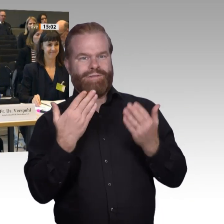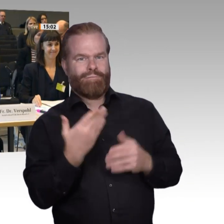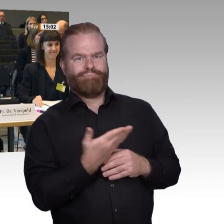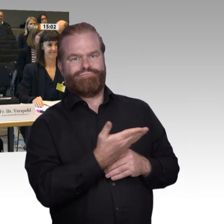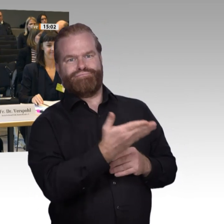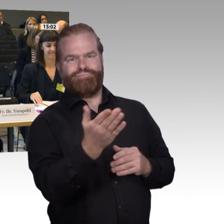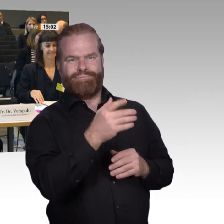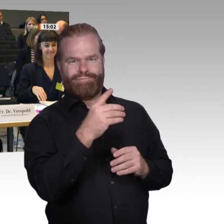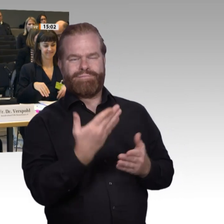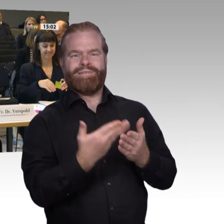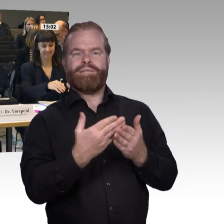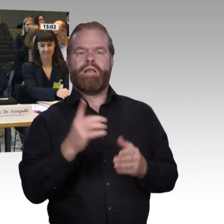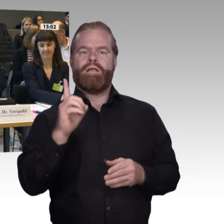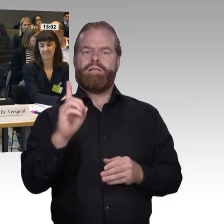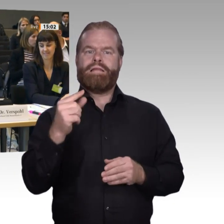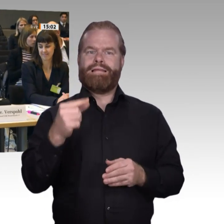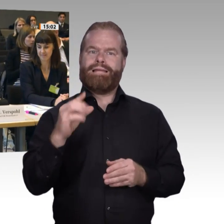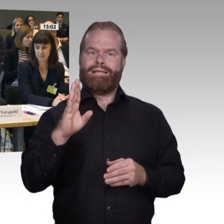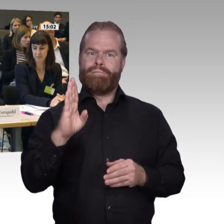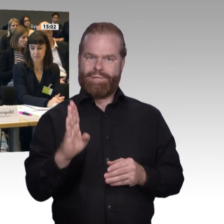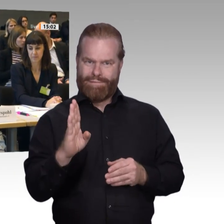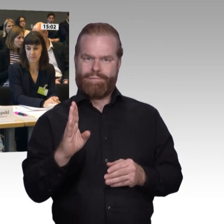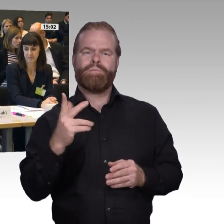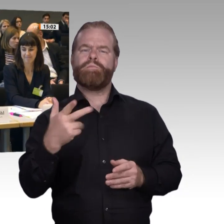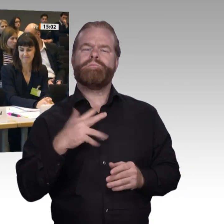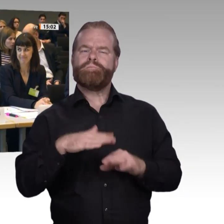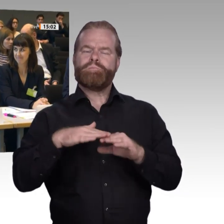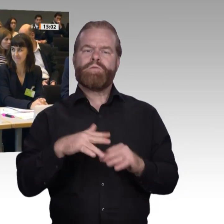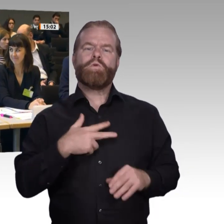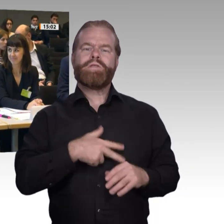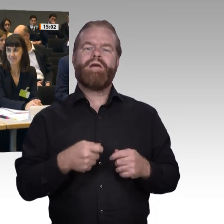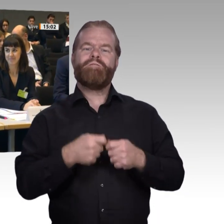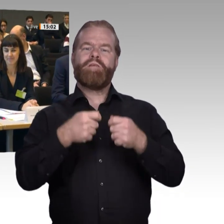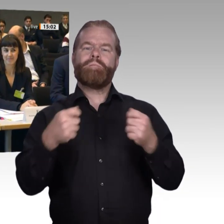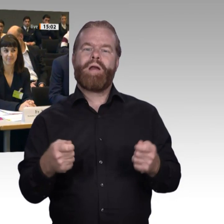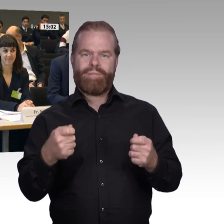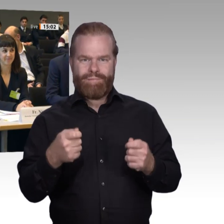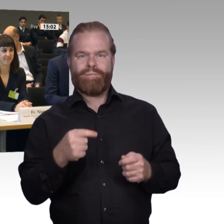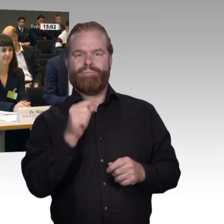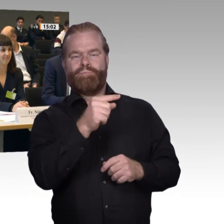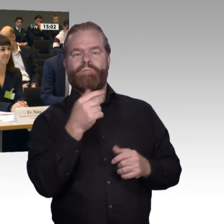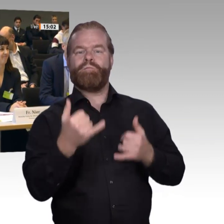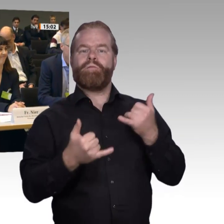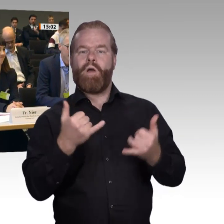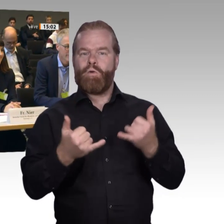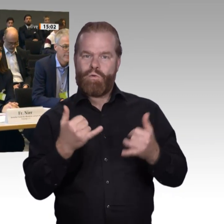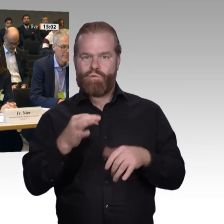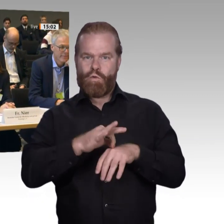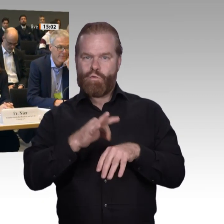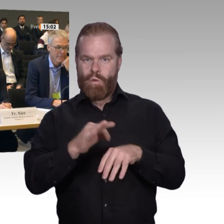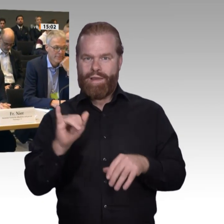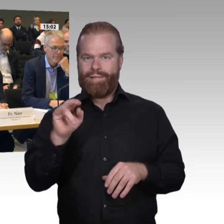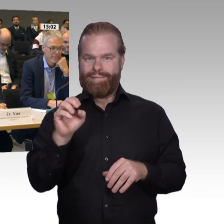Vom Sozialverband VdK Deutschland e.V. Frau Dr. Ines Verspohl. Dankeschön. Vom Deutschen Verein